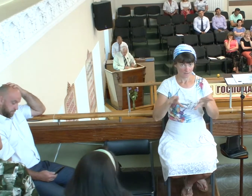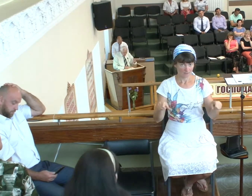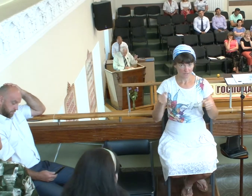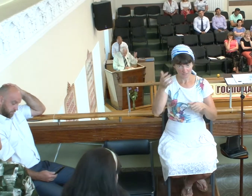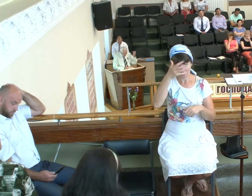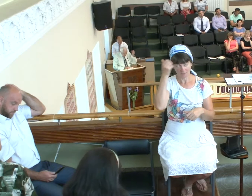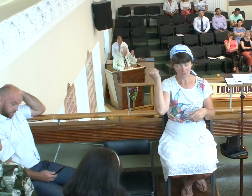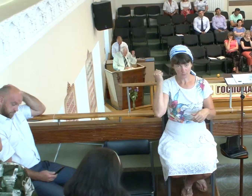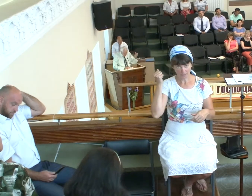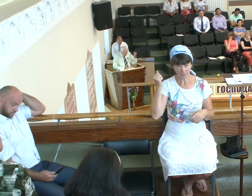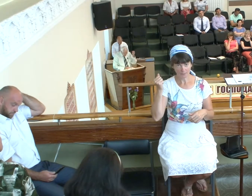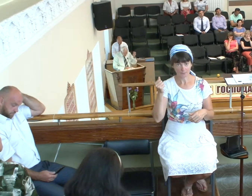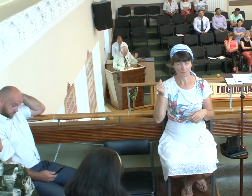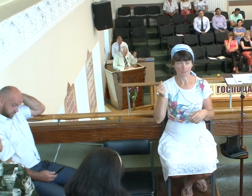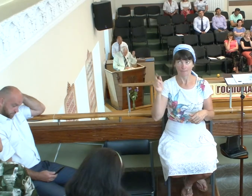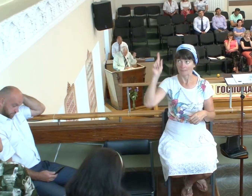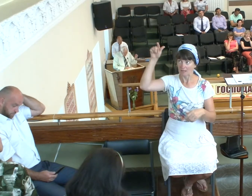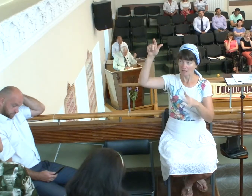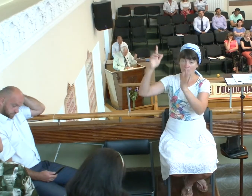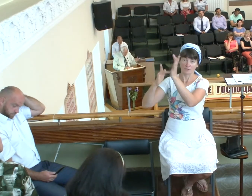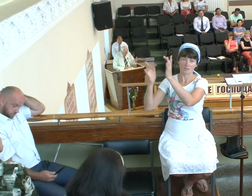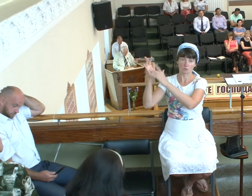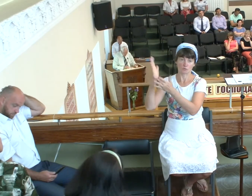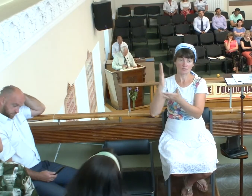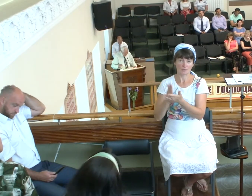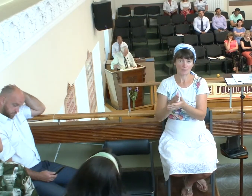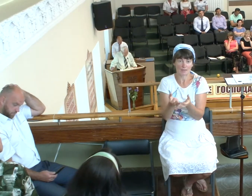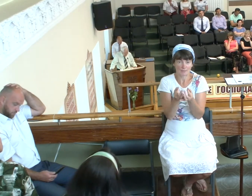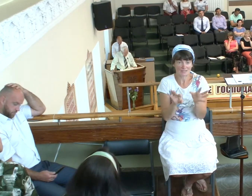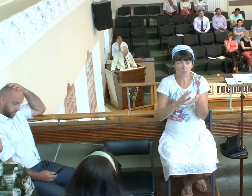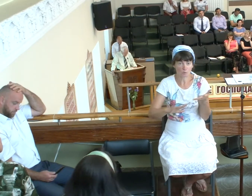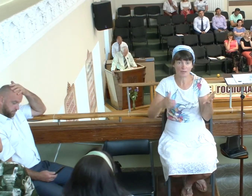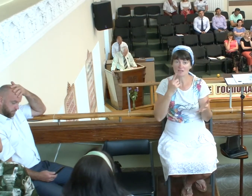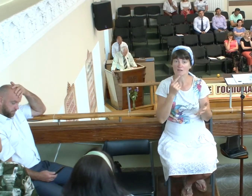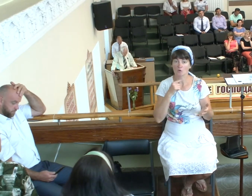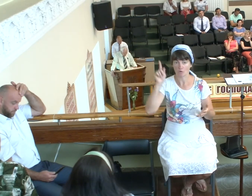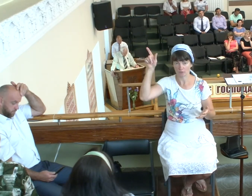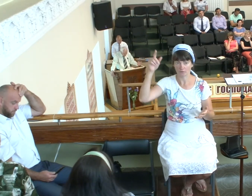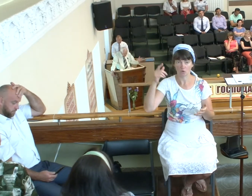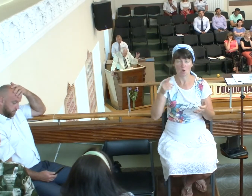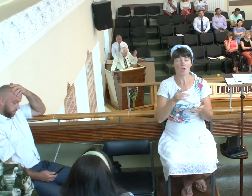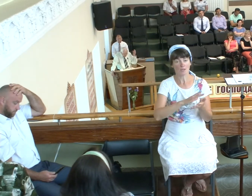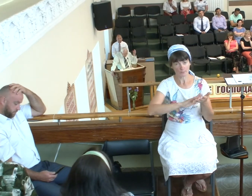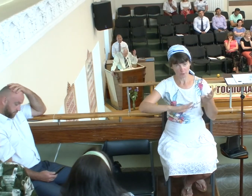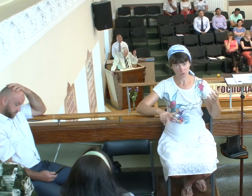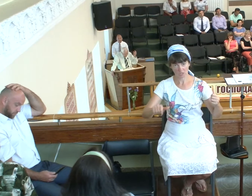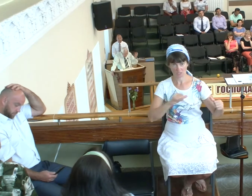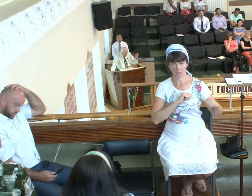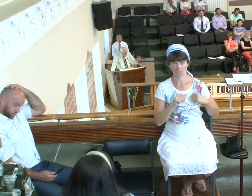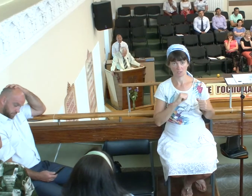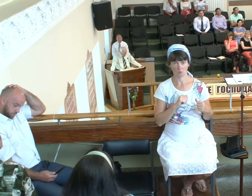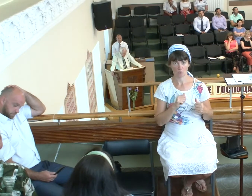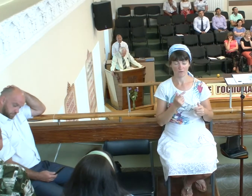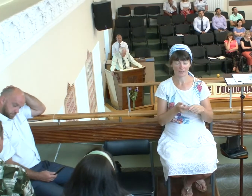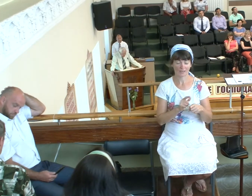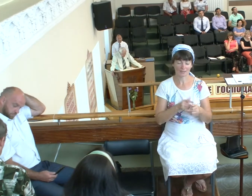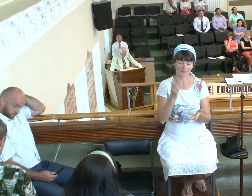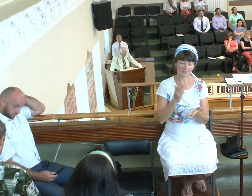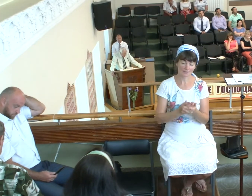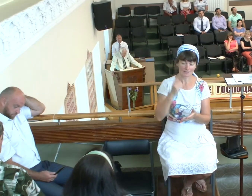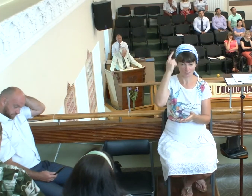в котором мы имеем искупление крови Его и прощение грехов, который есть образ Бога